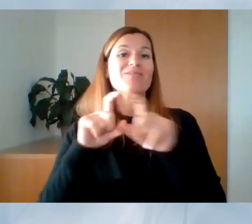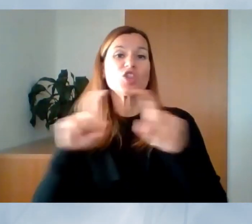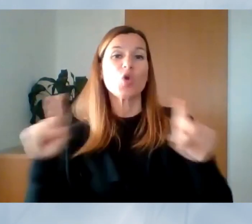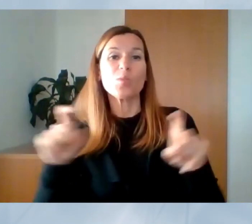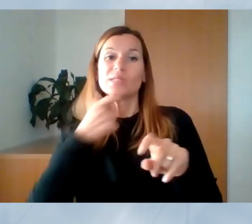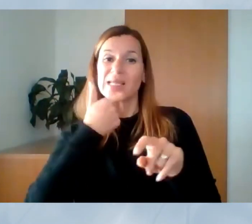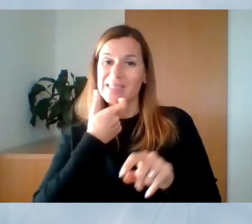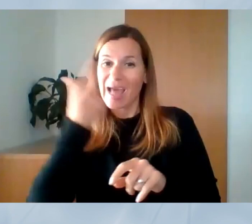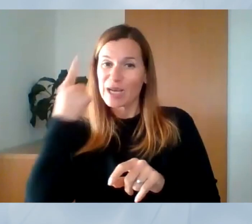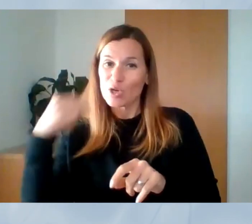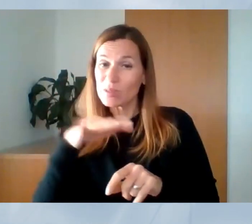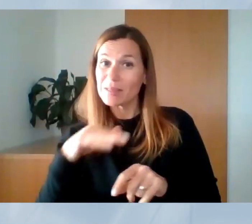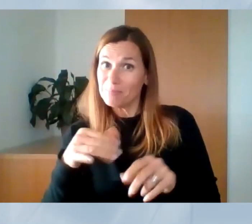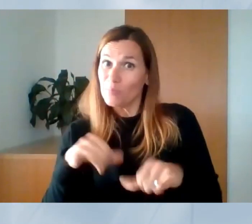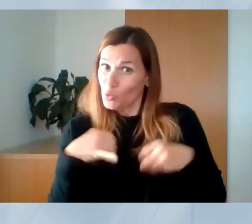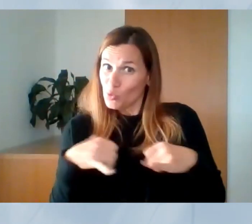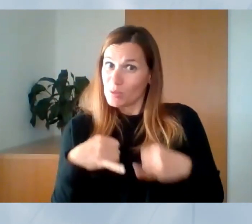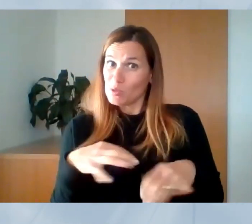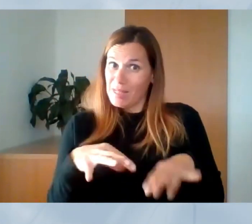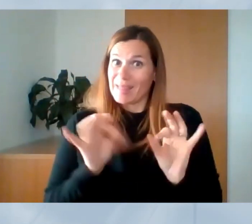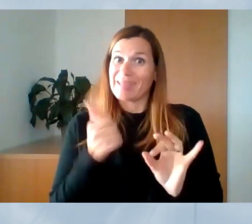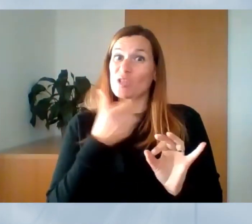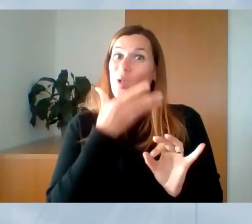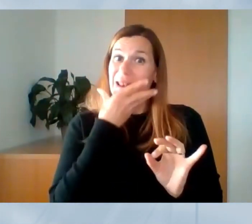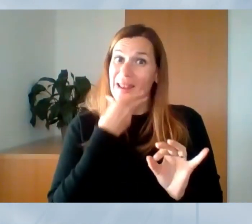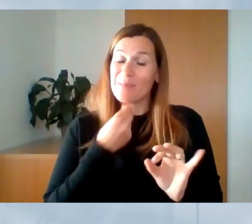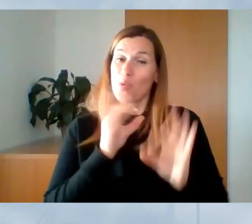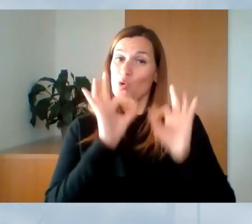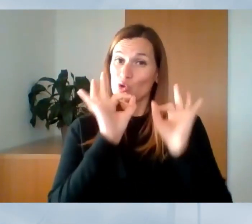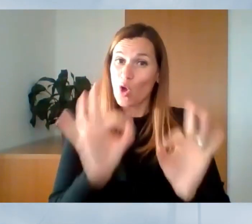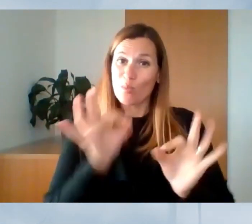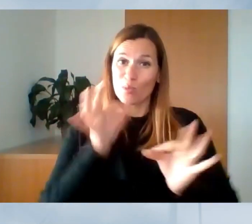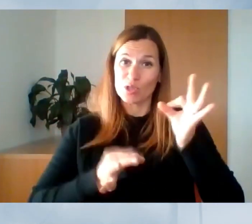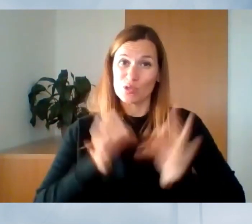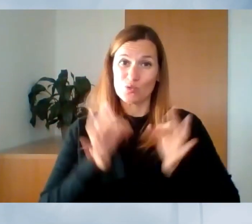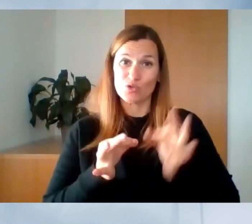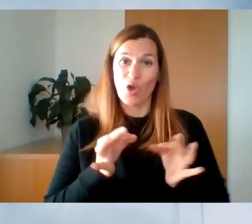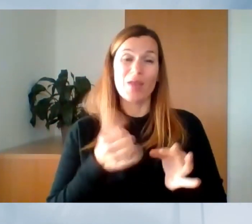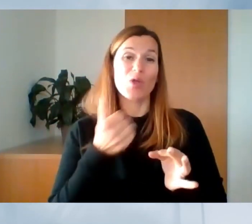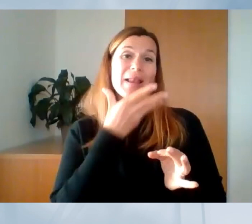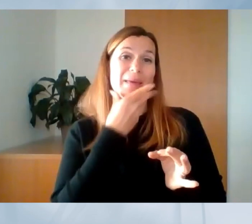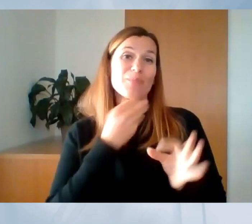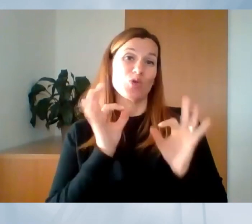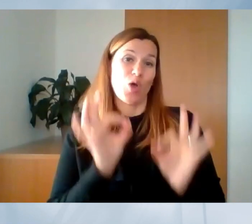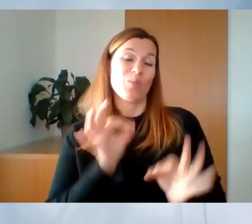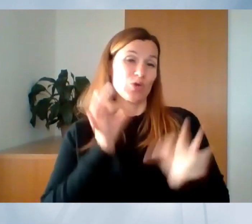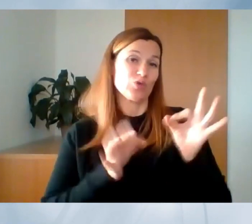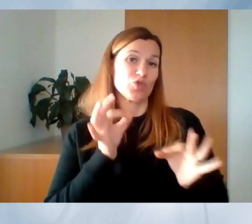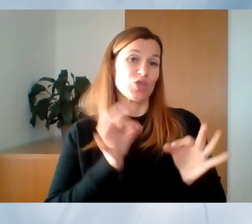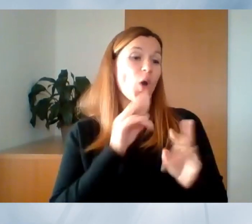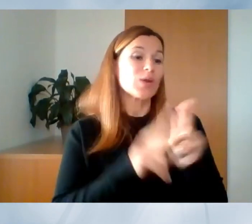ljudi, najdemo lepo, dobro izkušnjo. Eno lepo, dobro izkušnjo oskrbe